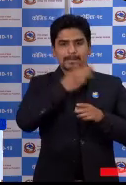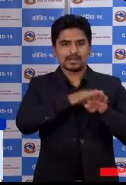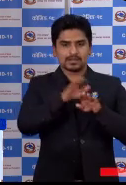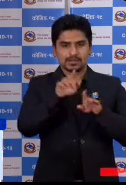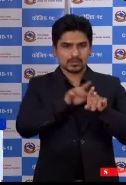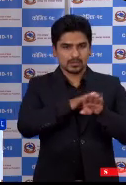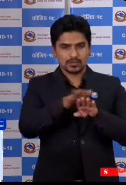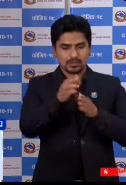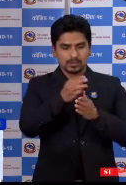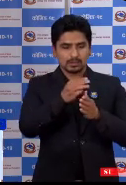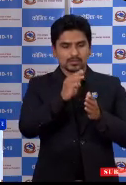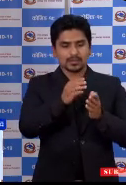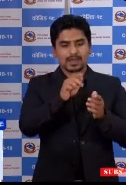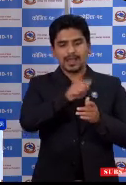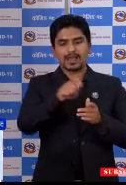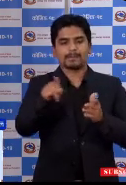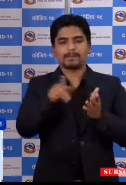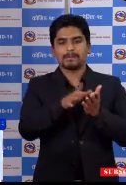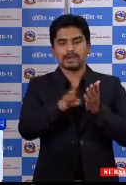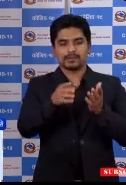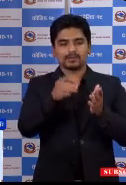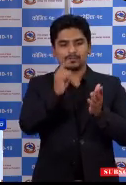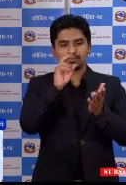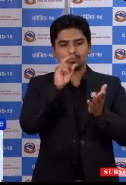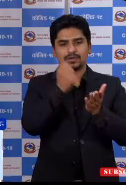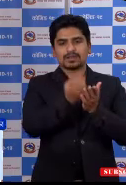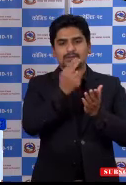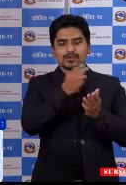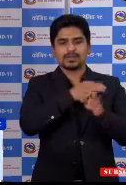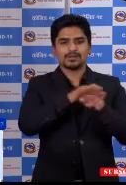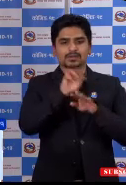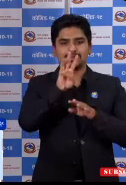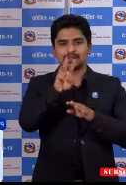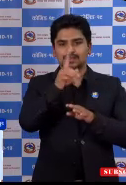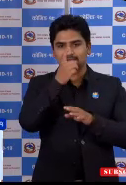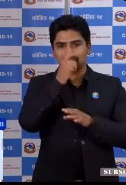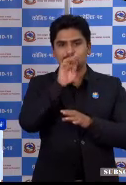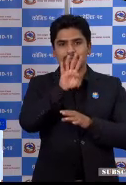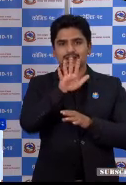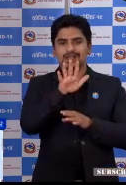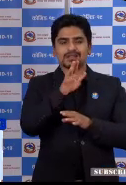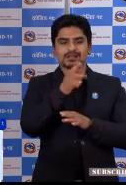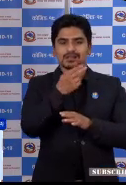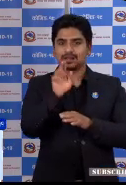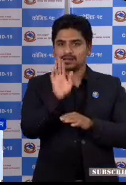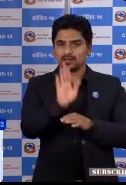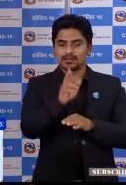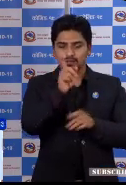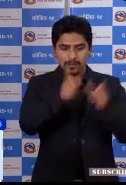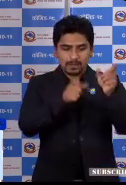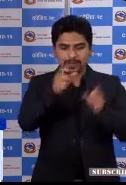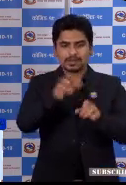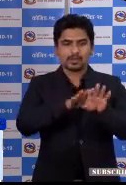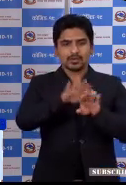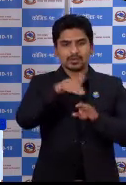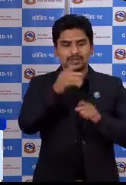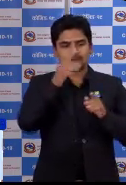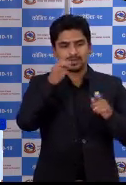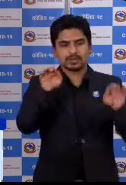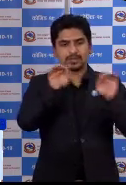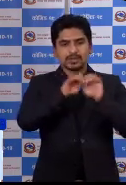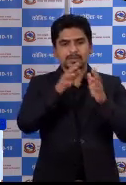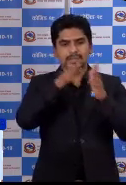दर्ता गराएकाहरूबाट आएको संख्या हालसम्म 345 रहेको छ र यो यी व्यक्तिहरूलाई